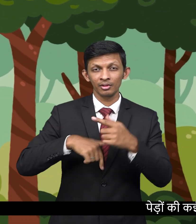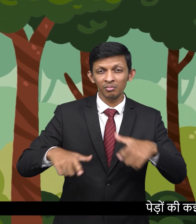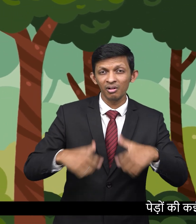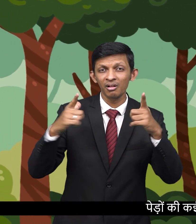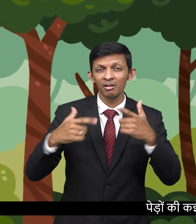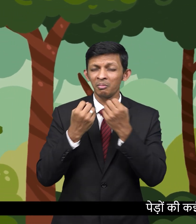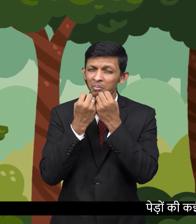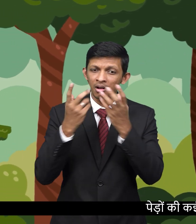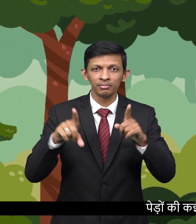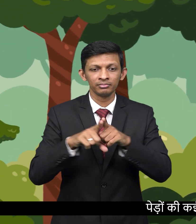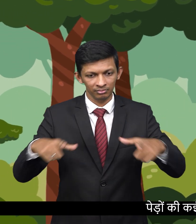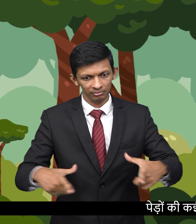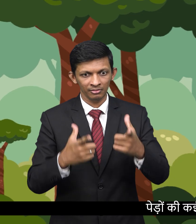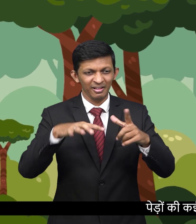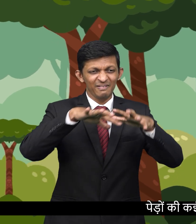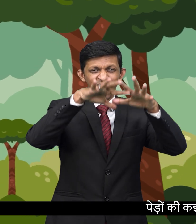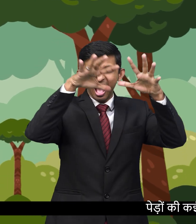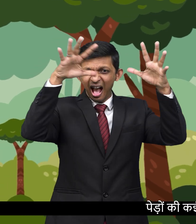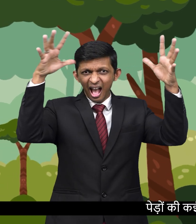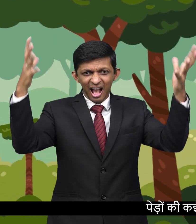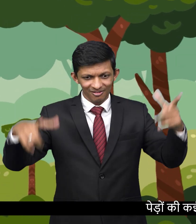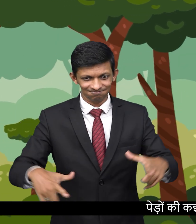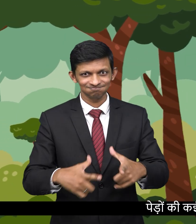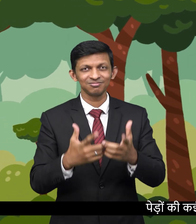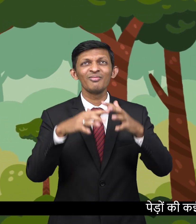पेड़ों के कई शाखाएं होती हैं।